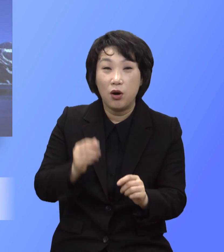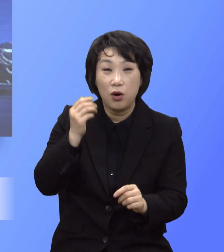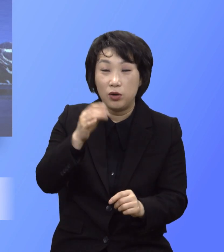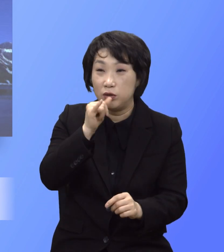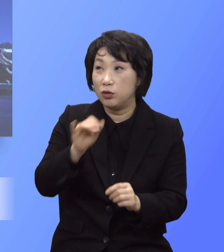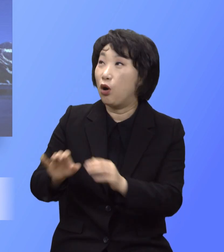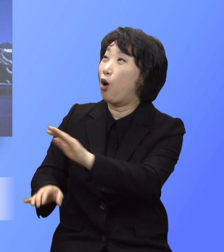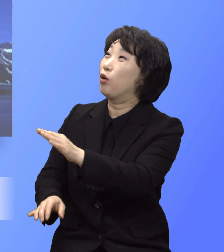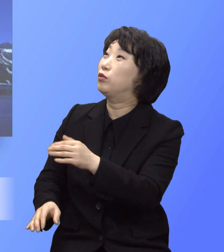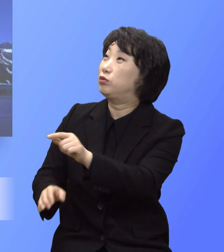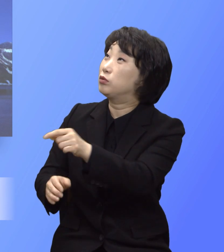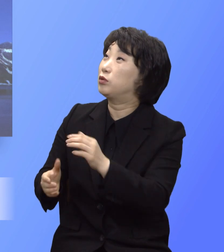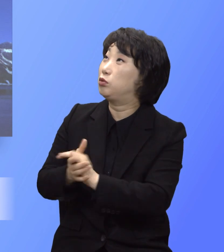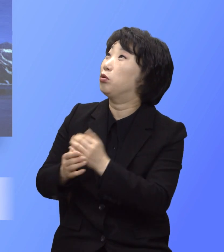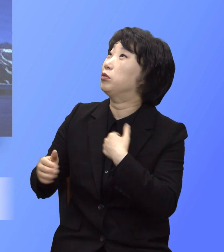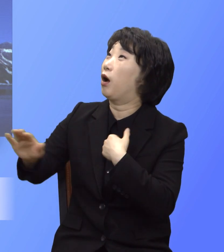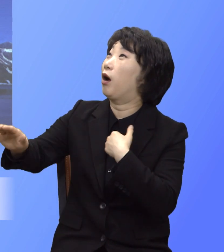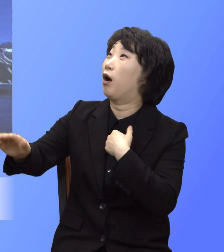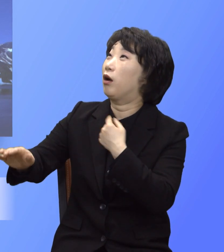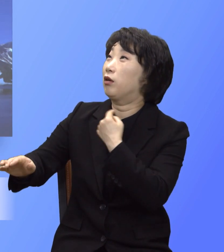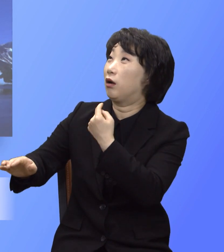해주시오.